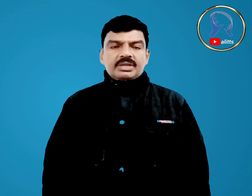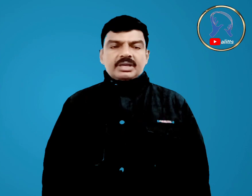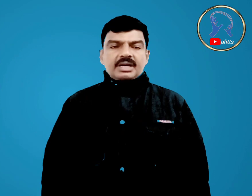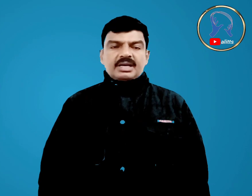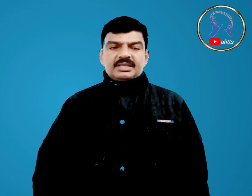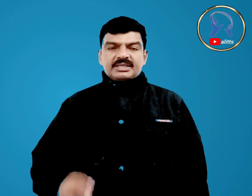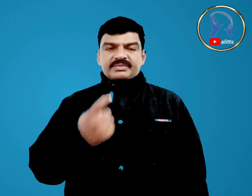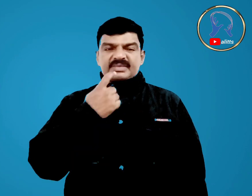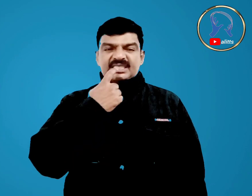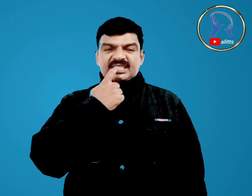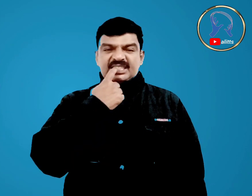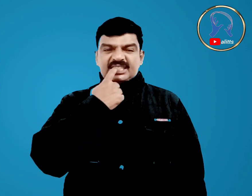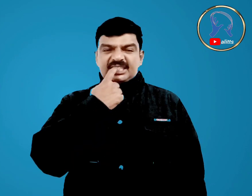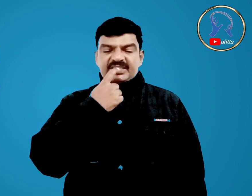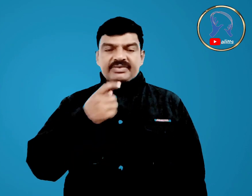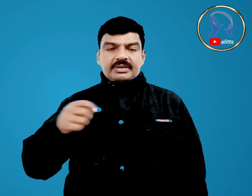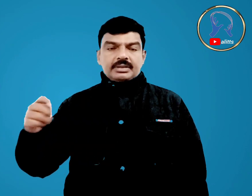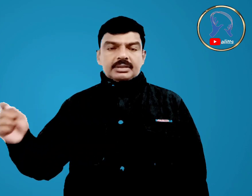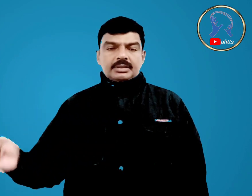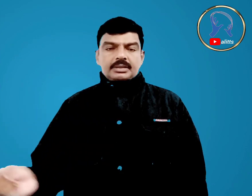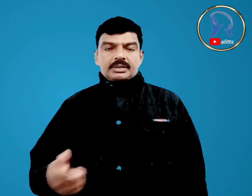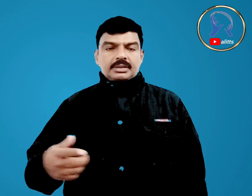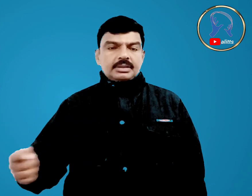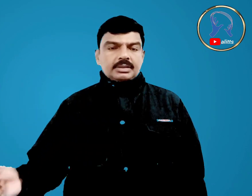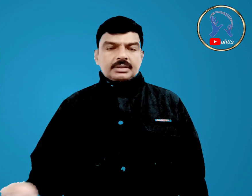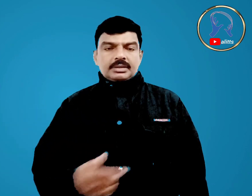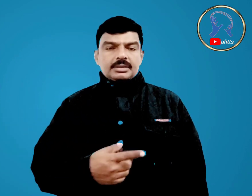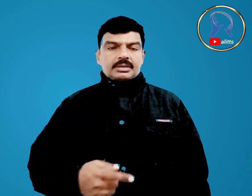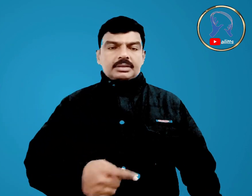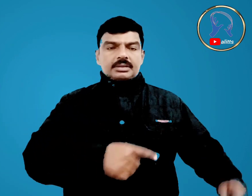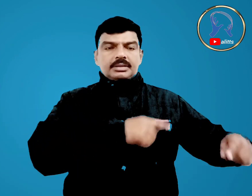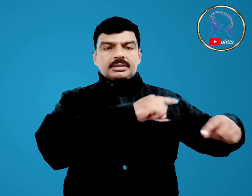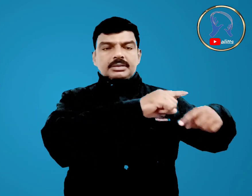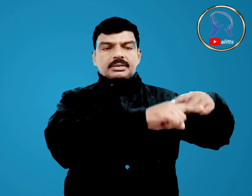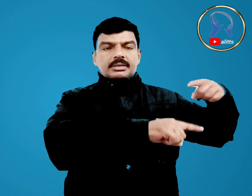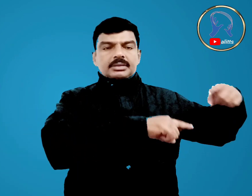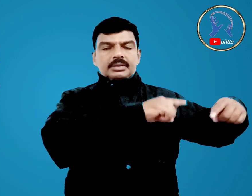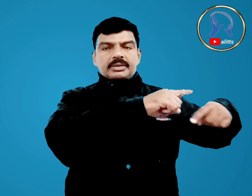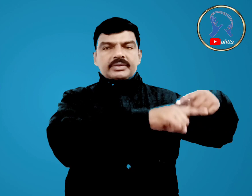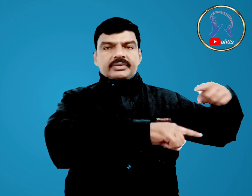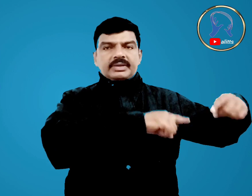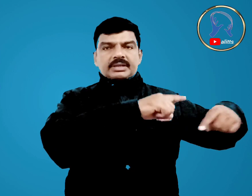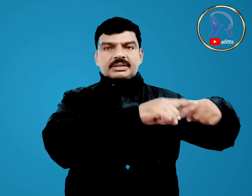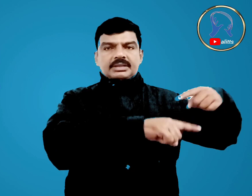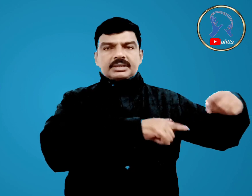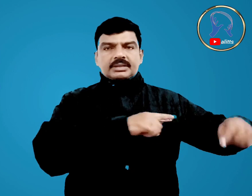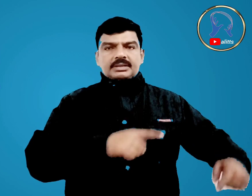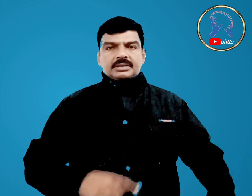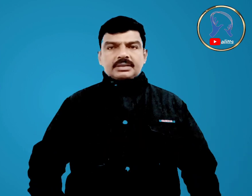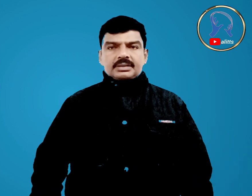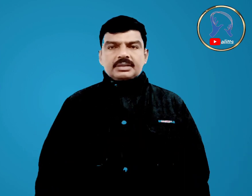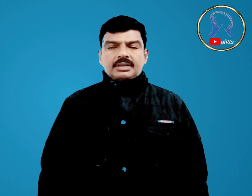मसनूई खाद सफेद खाद फैक्ट्री।